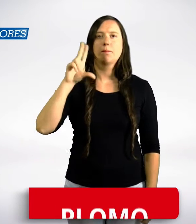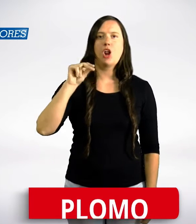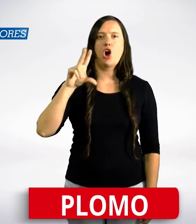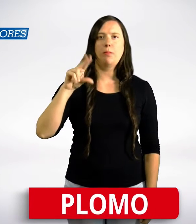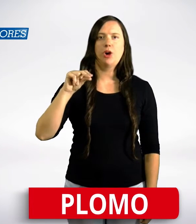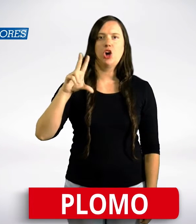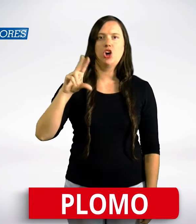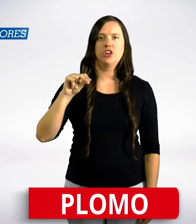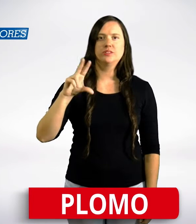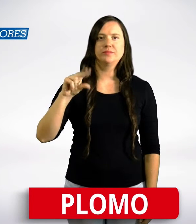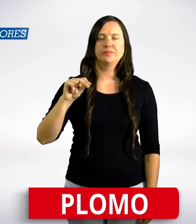Plomo.